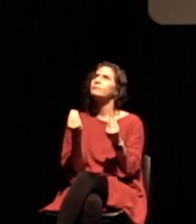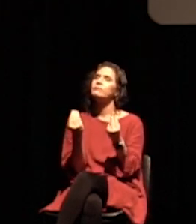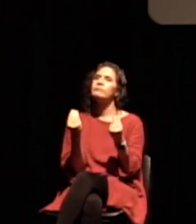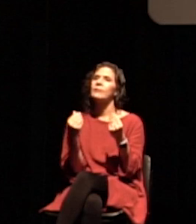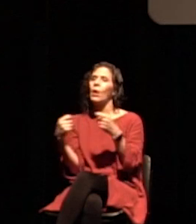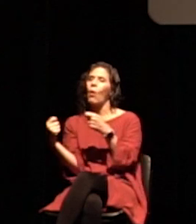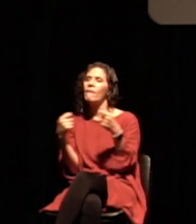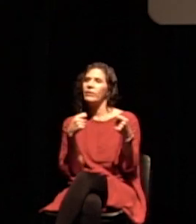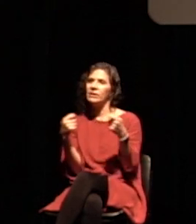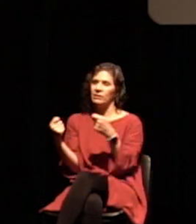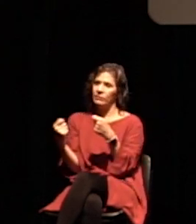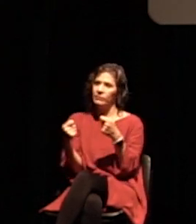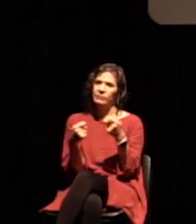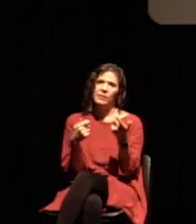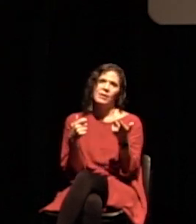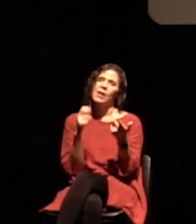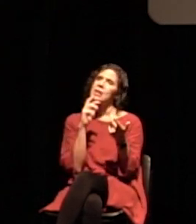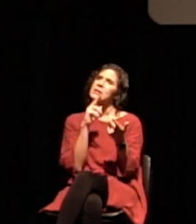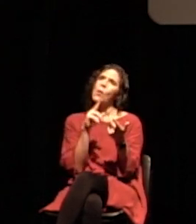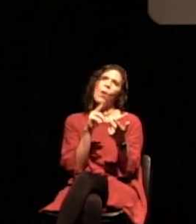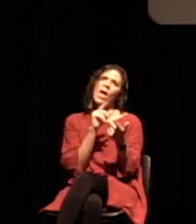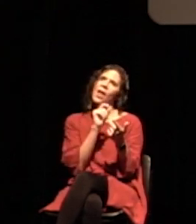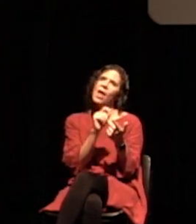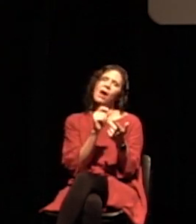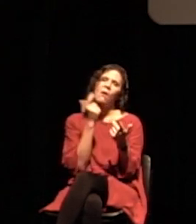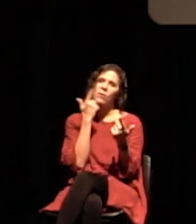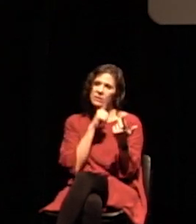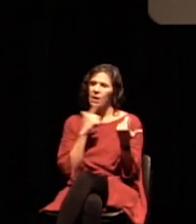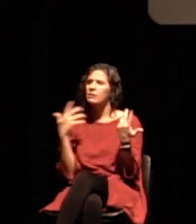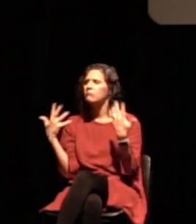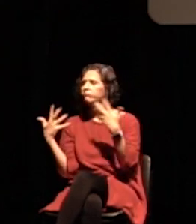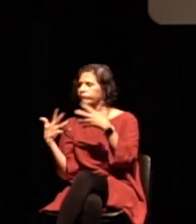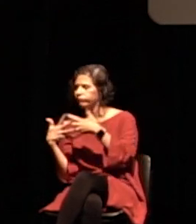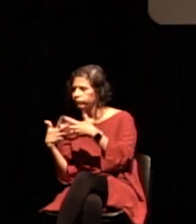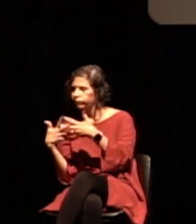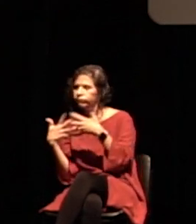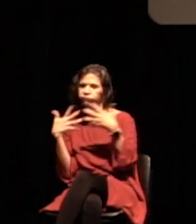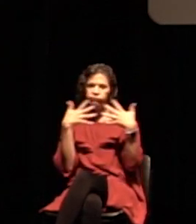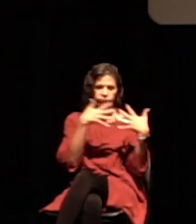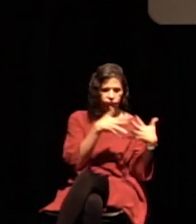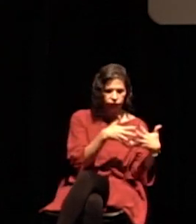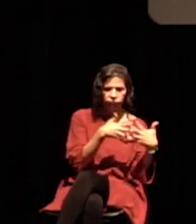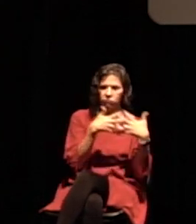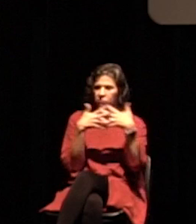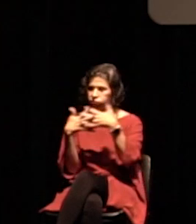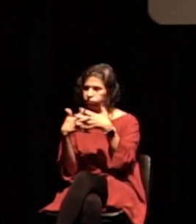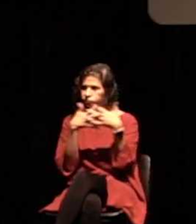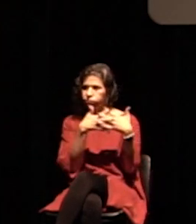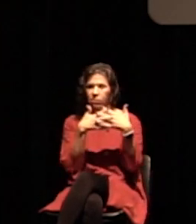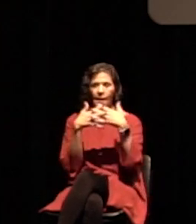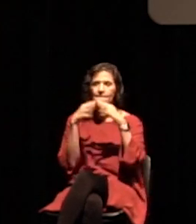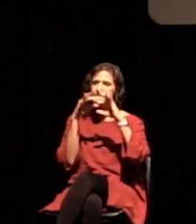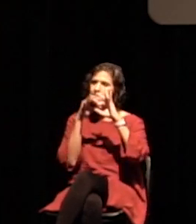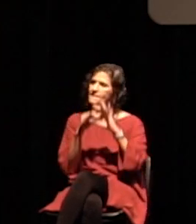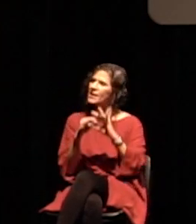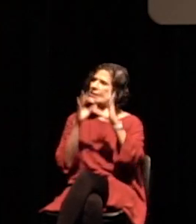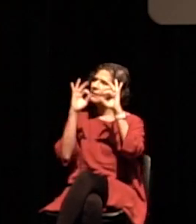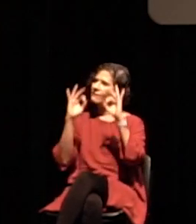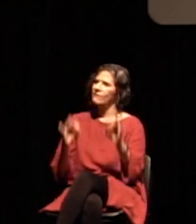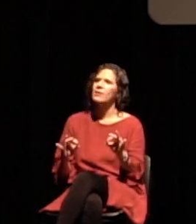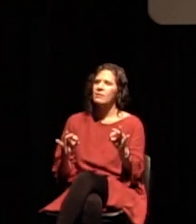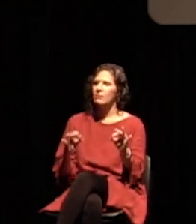porque ela consegue produzir um entrelaçamento ótimo entre eles, dá tudo